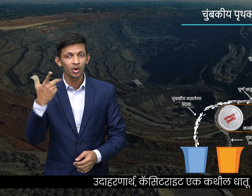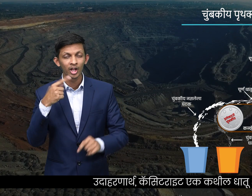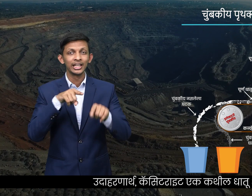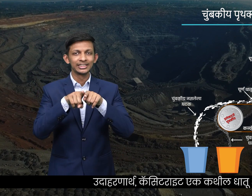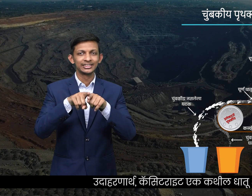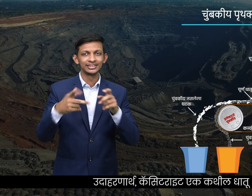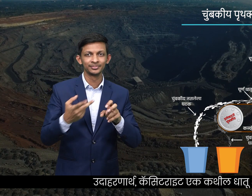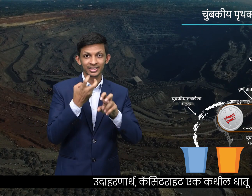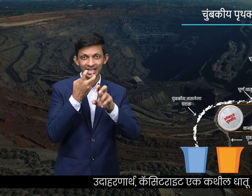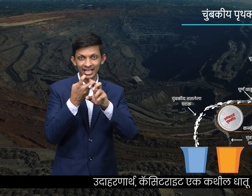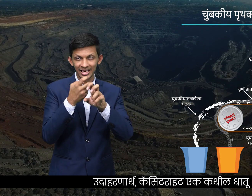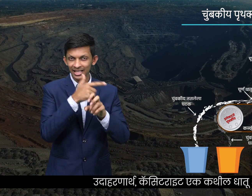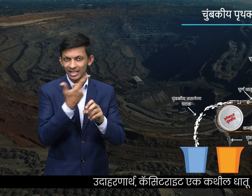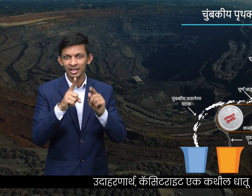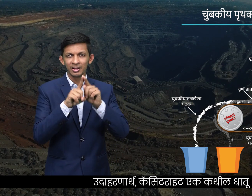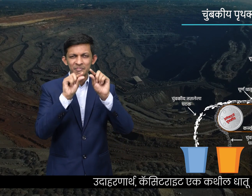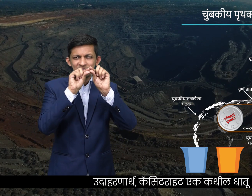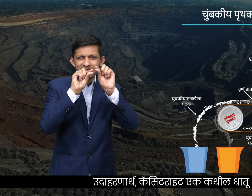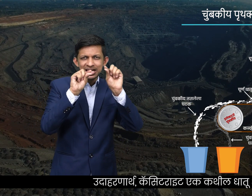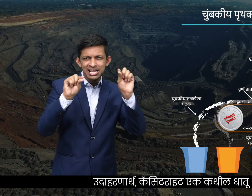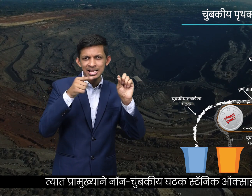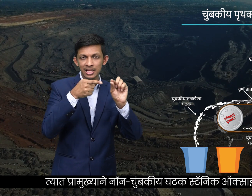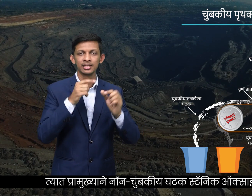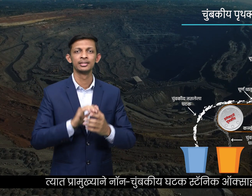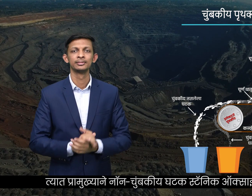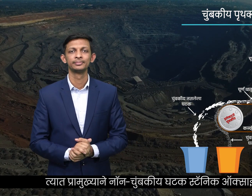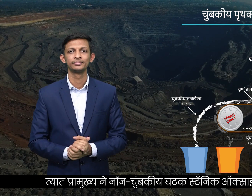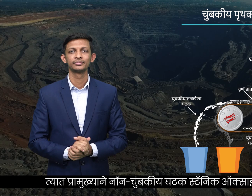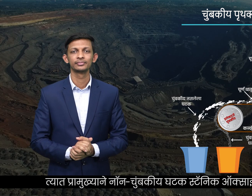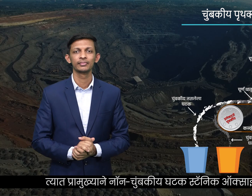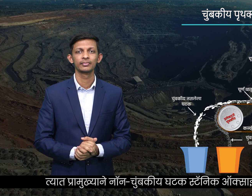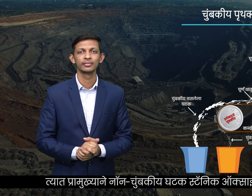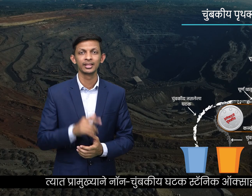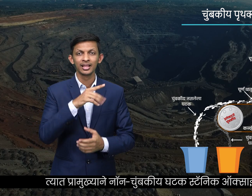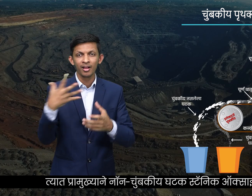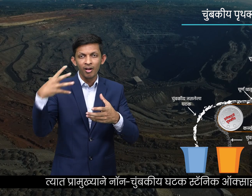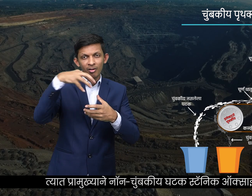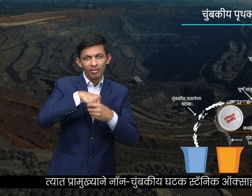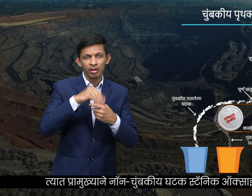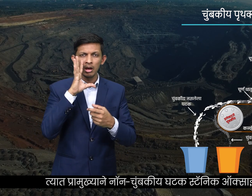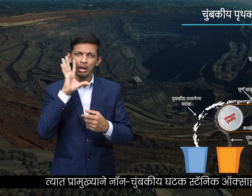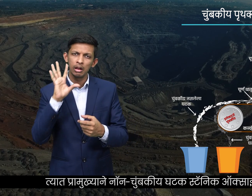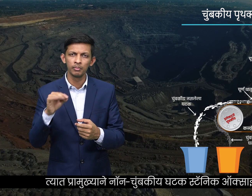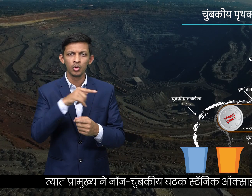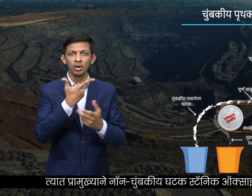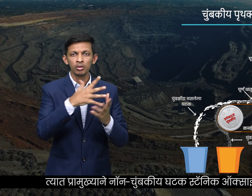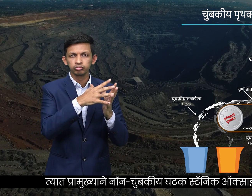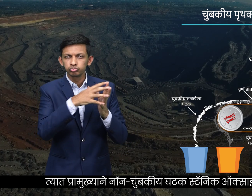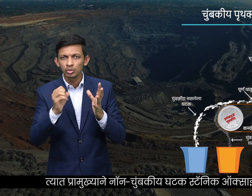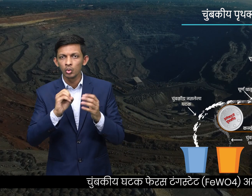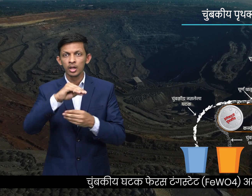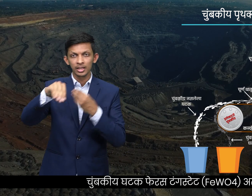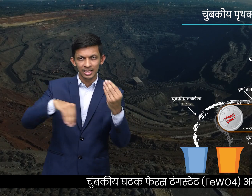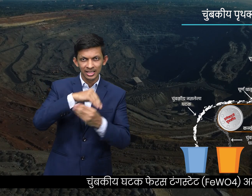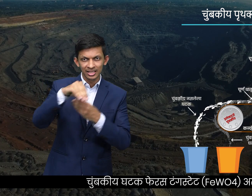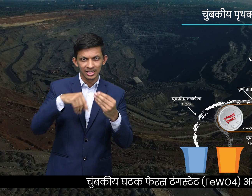उदाहरणार्थ, कॅसिट राईट एक कथिल धातू आहे. त्यात प्रामुख्याने नॉन चुंबकीय घटक स्टॅनिक ऑक्साईड SnO2